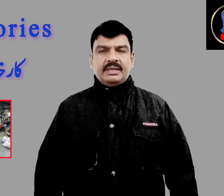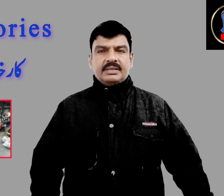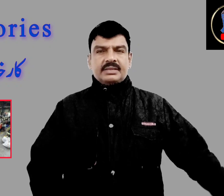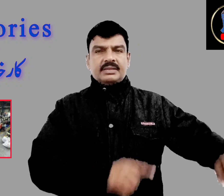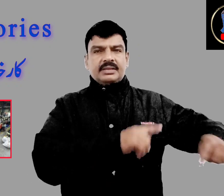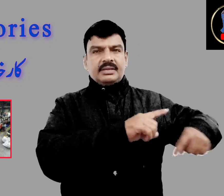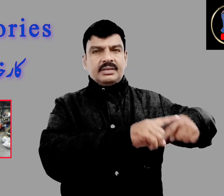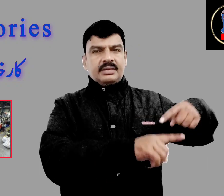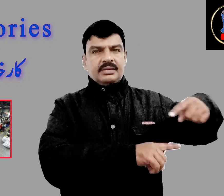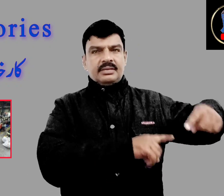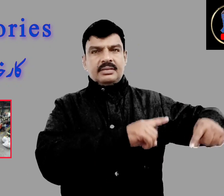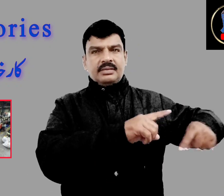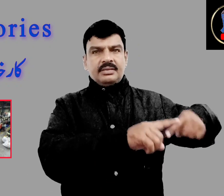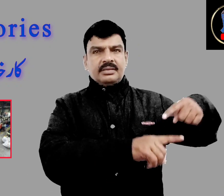फैक्ट्रीज।